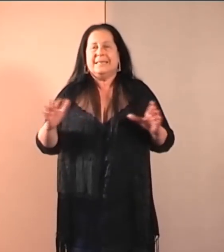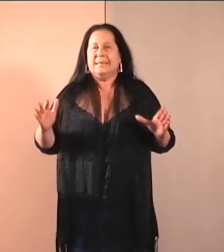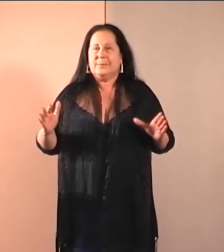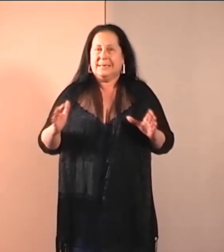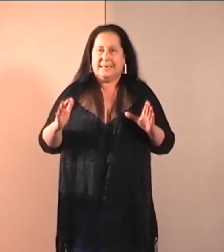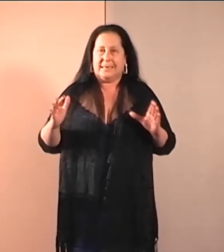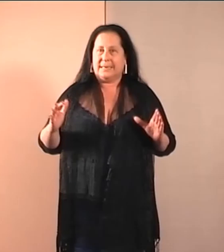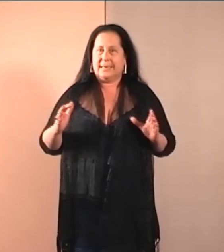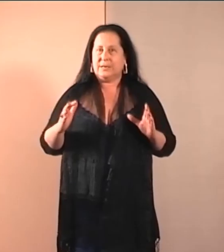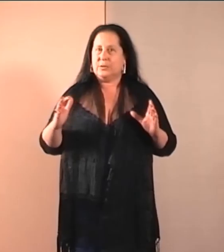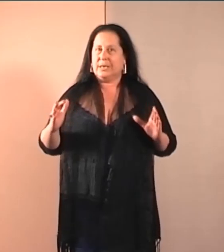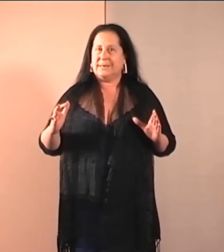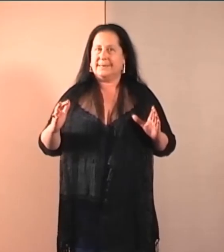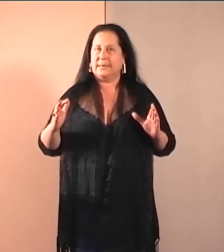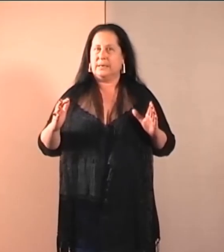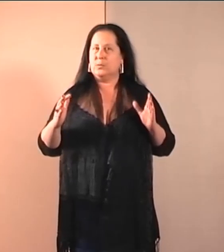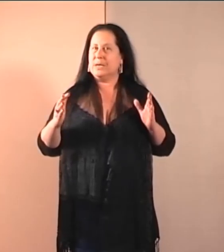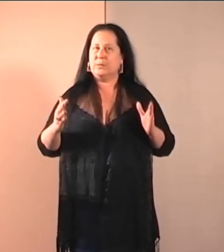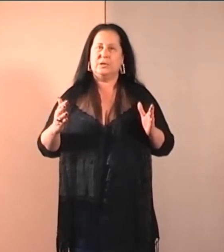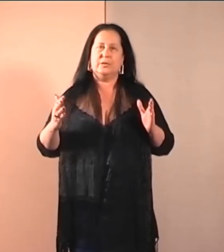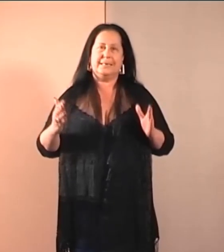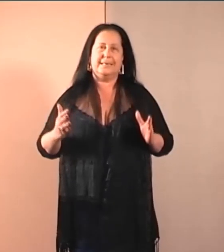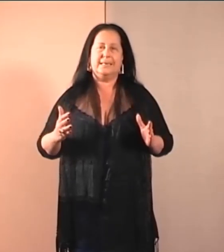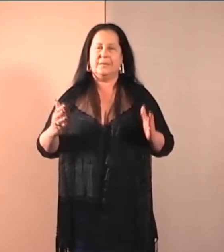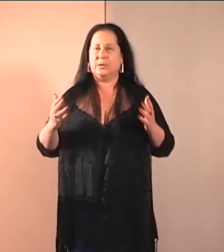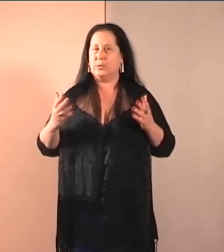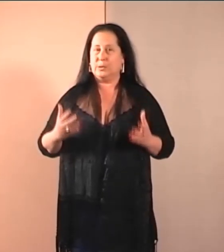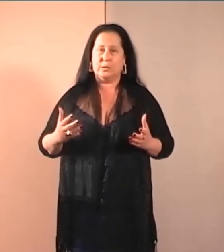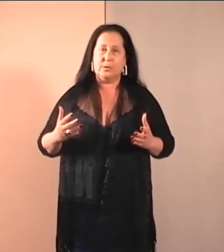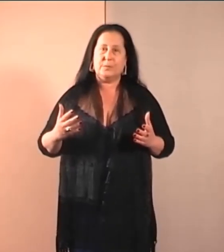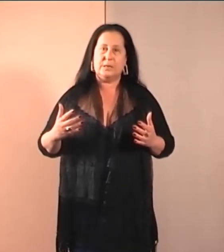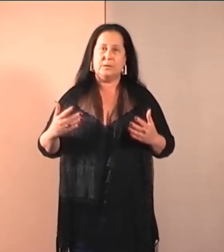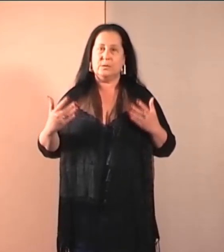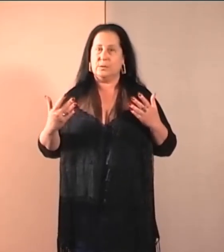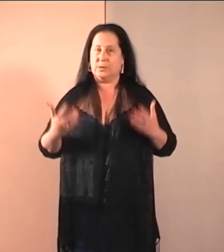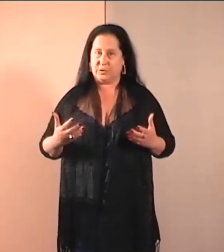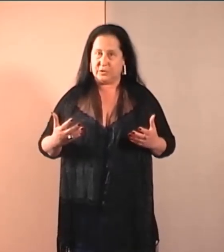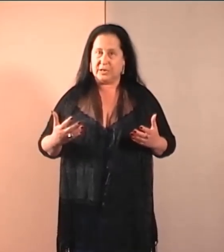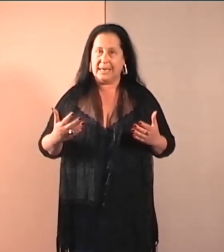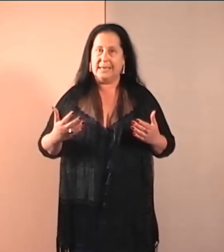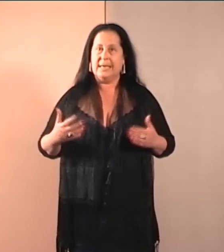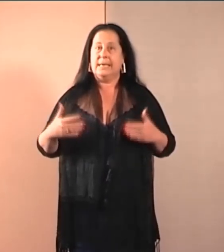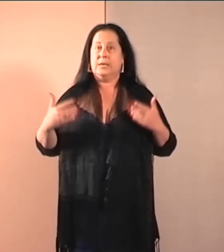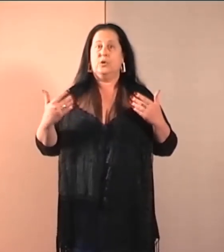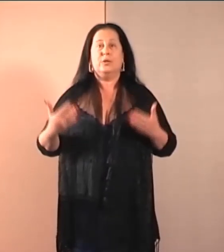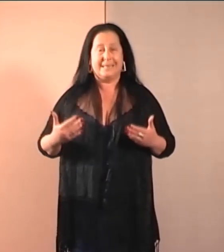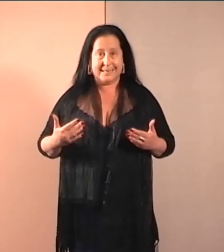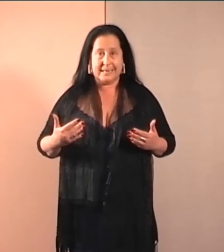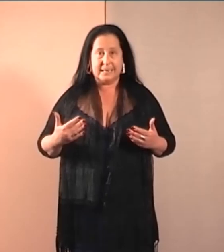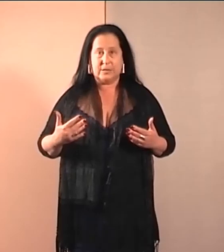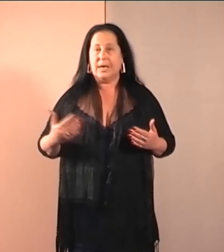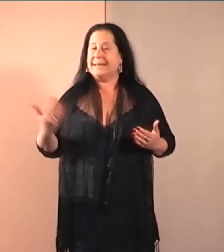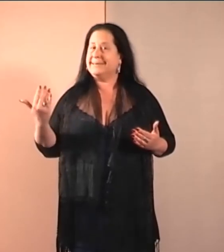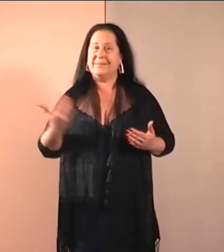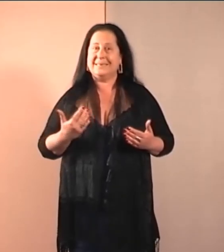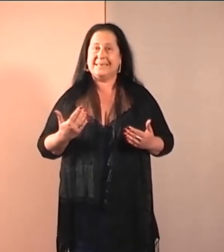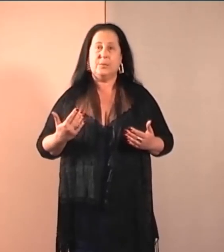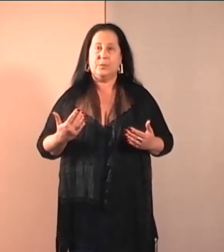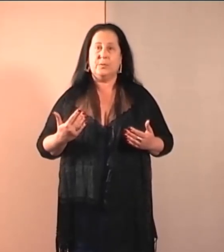Evidentemente, esto es una cuestión que tiene que ver con lo económico Con lo social, con lo higiénico Atravesado por una